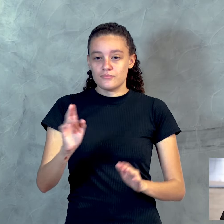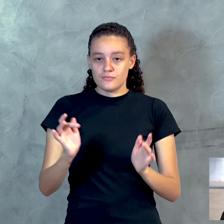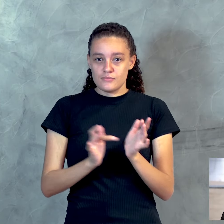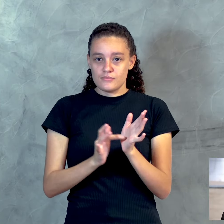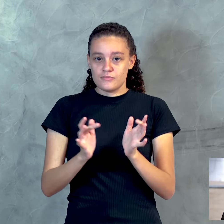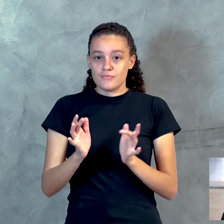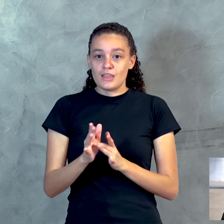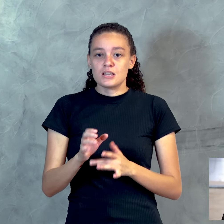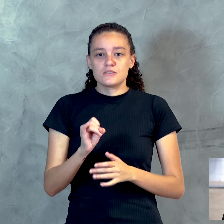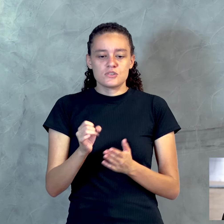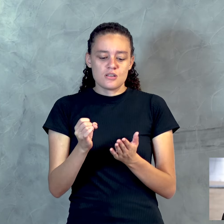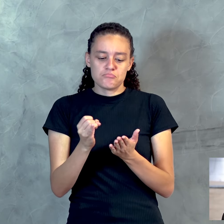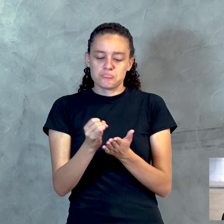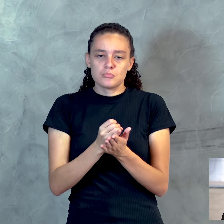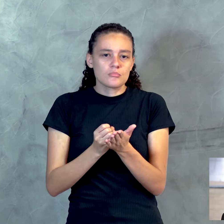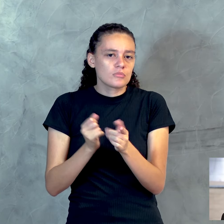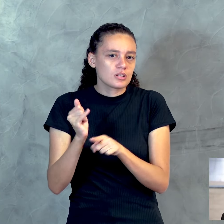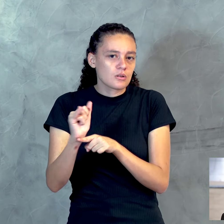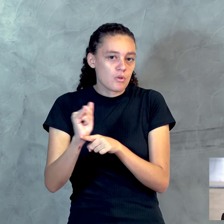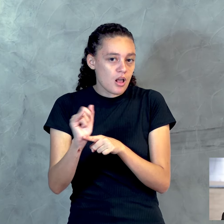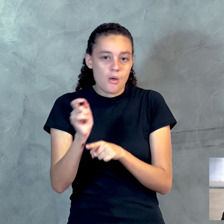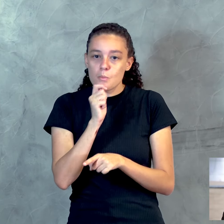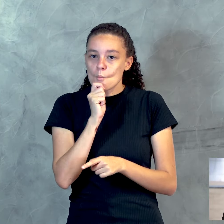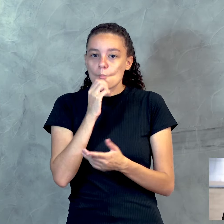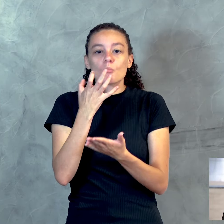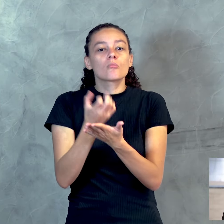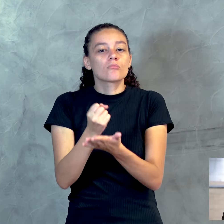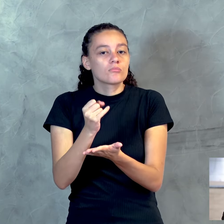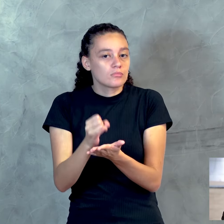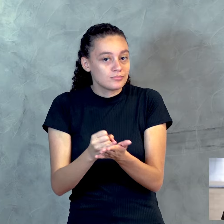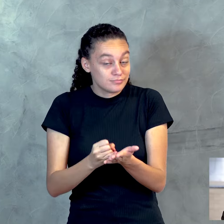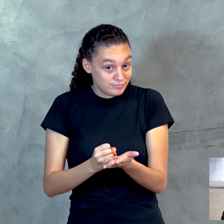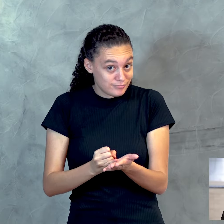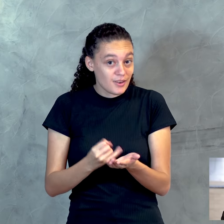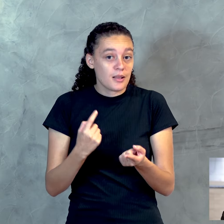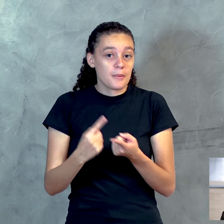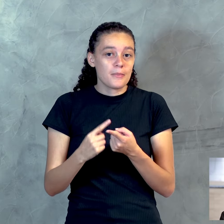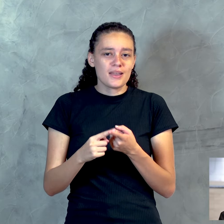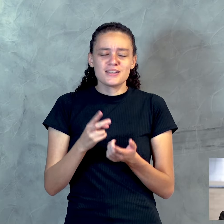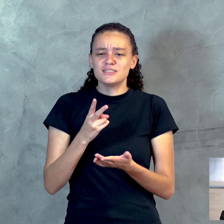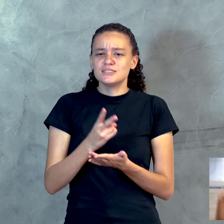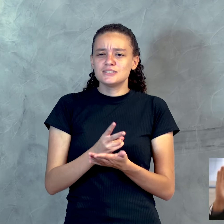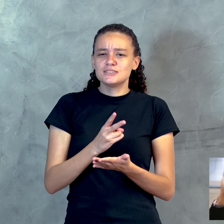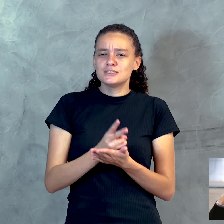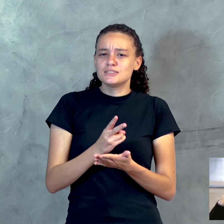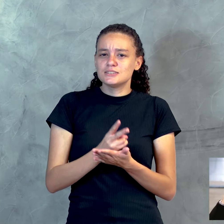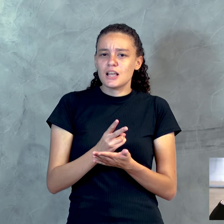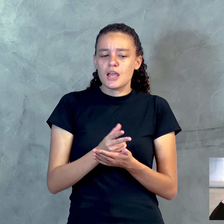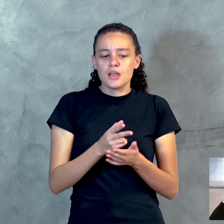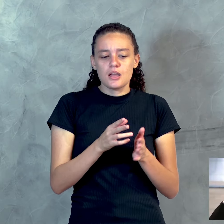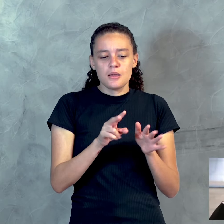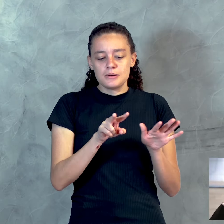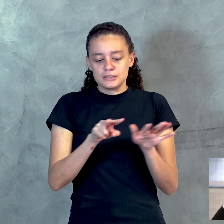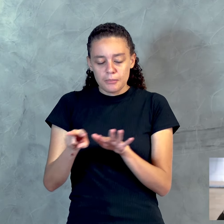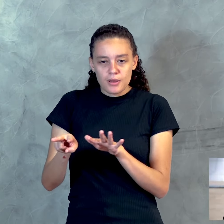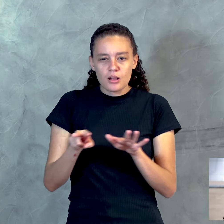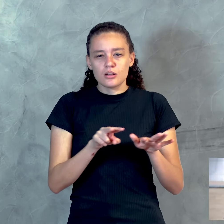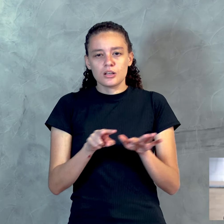Senhor Jesus Cristo. você não é inscrito no canal, inscreva-se porque toda semana tem um vídeo